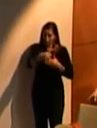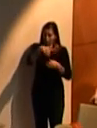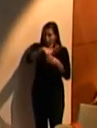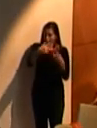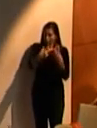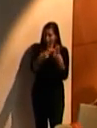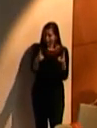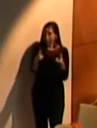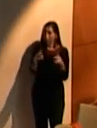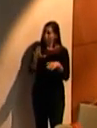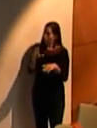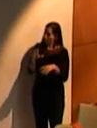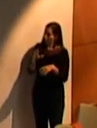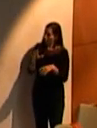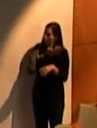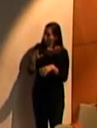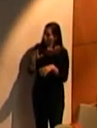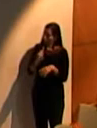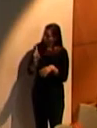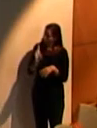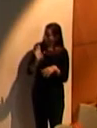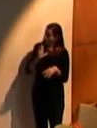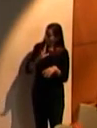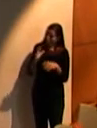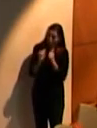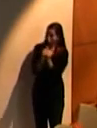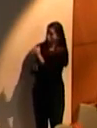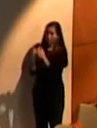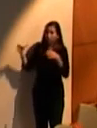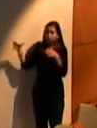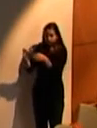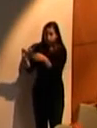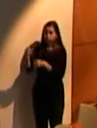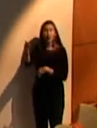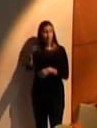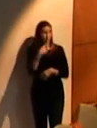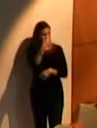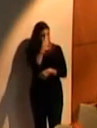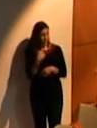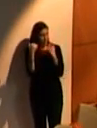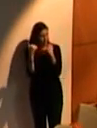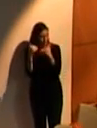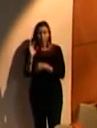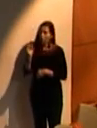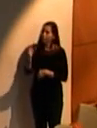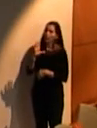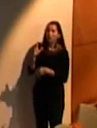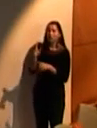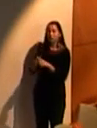Mais ils ont travaillé, tous les temps étaient ensemble. Oui, voilà. Après, au fur et à mesure des